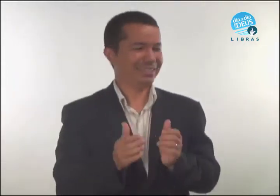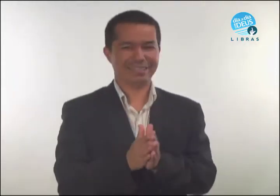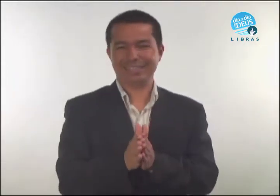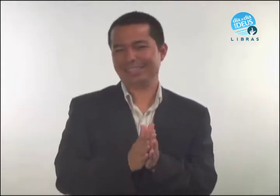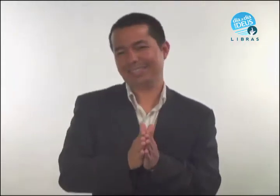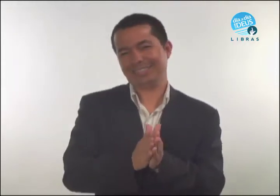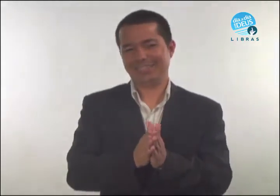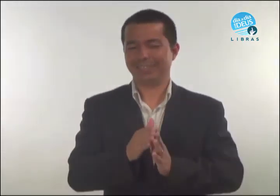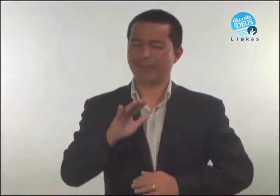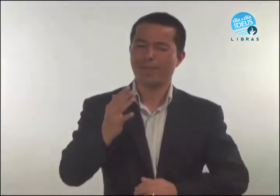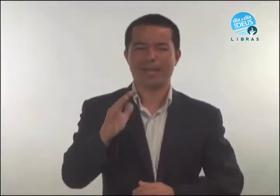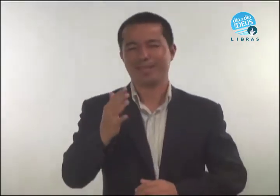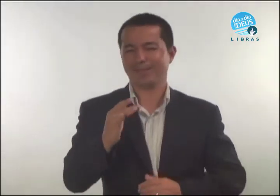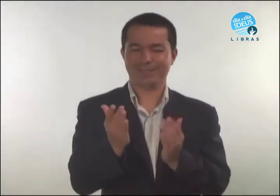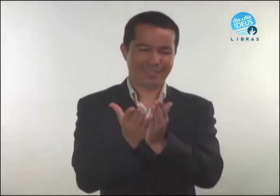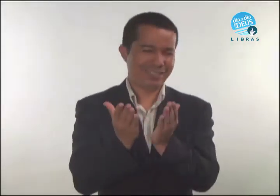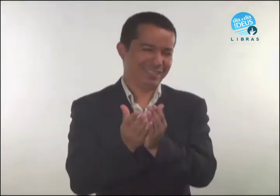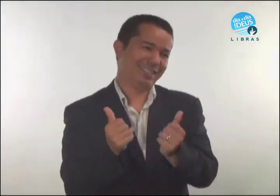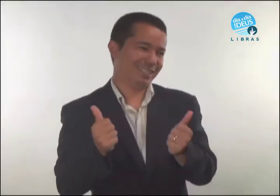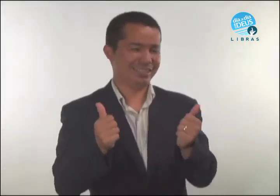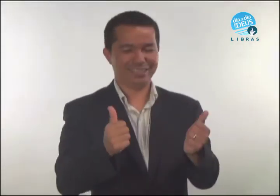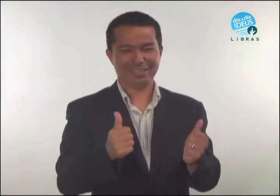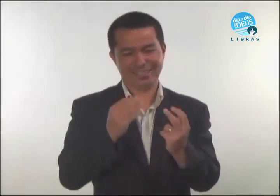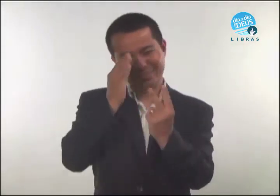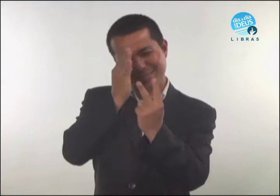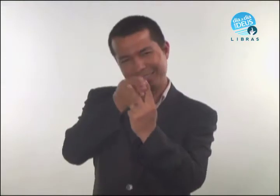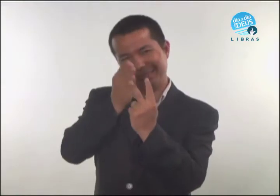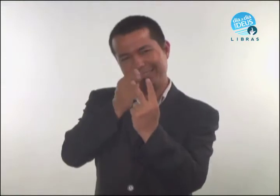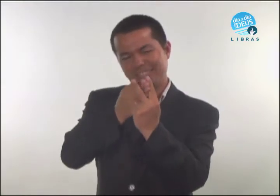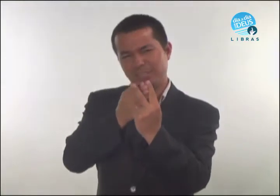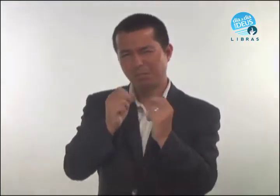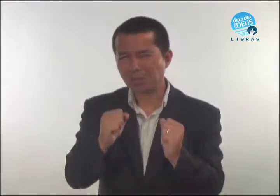Ah, eu sou mais ou menos crente. Ou é ou não é?